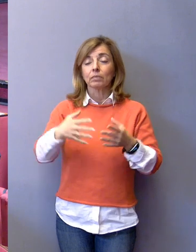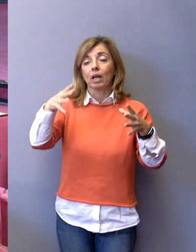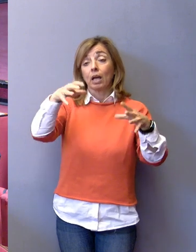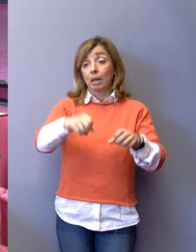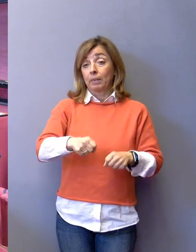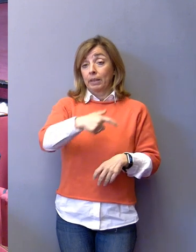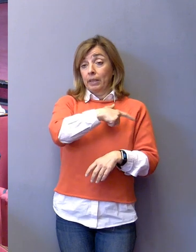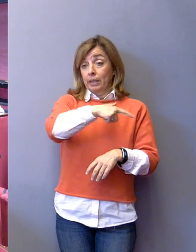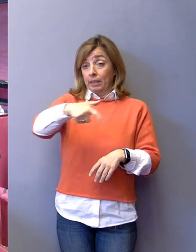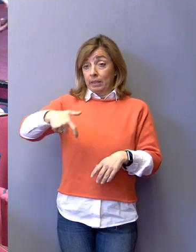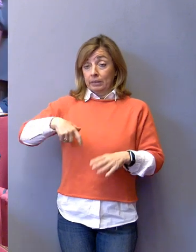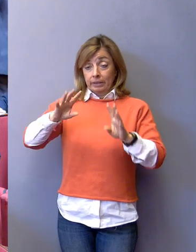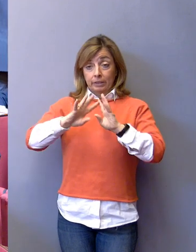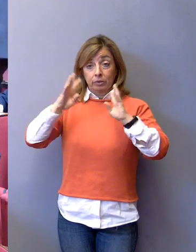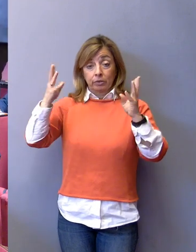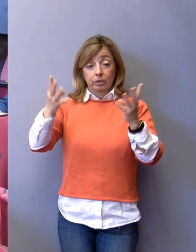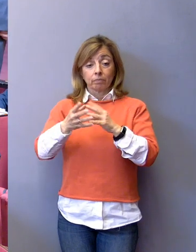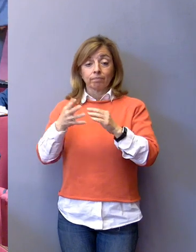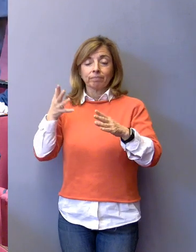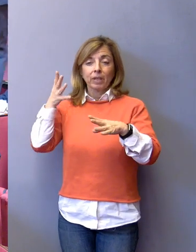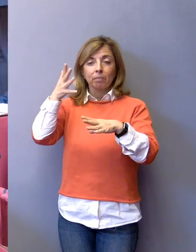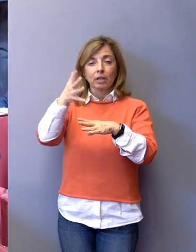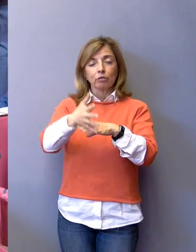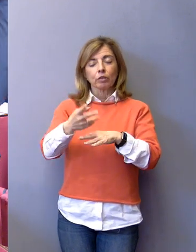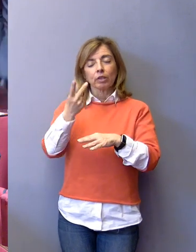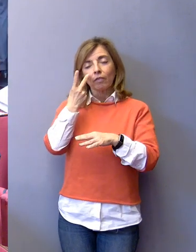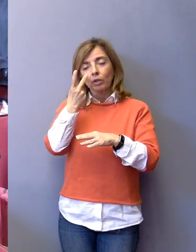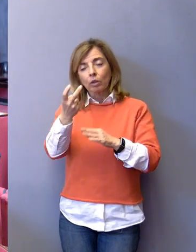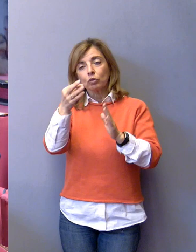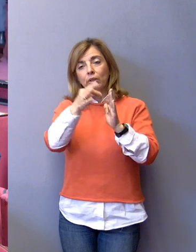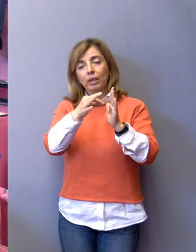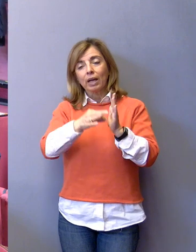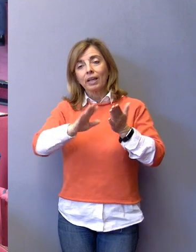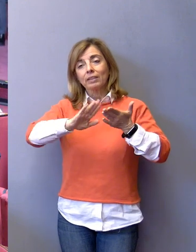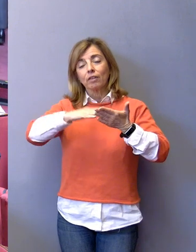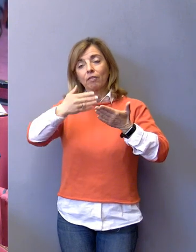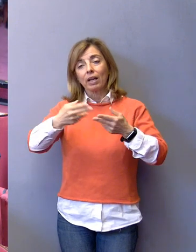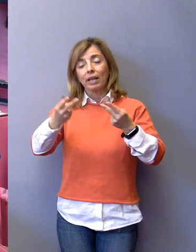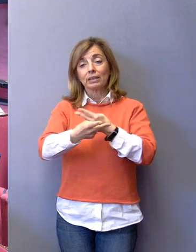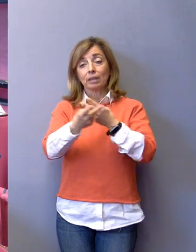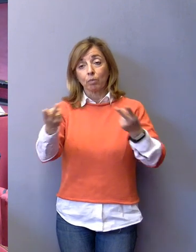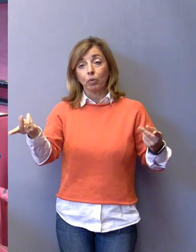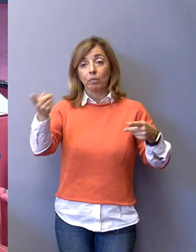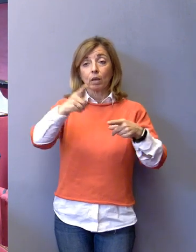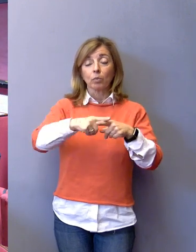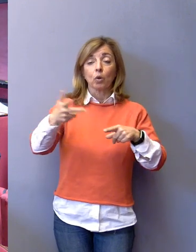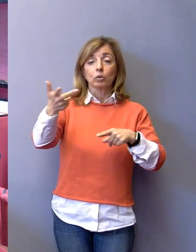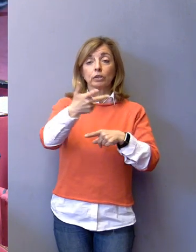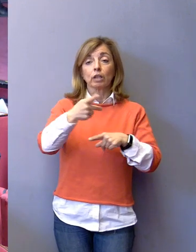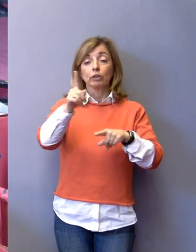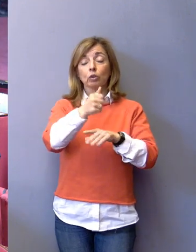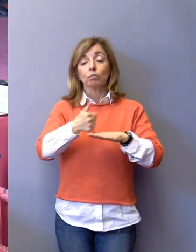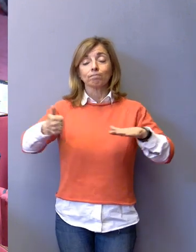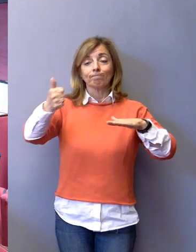individuazione dei criteri della Valenza pubblica e dei servizi come dominante rispetto di aggregazione